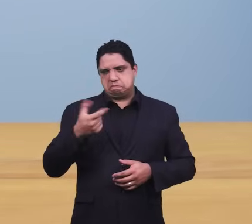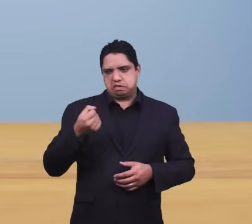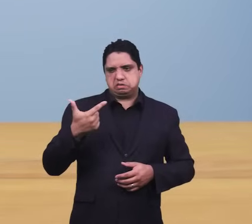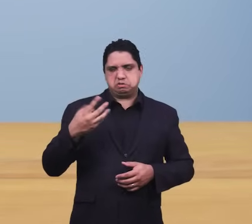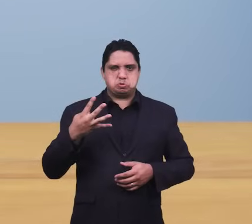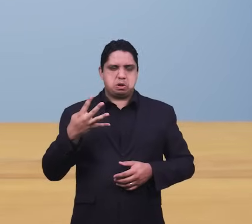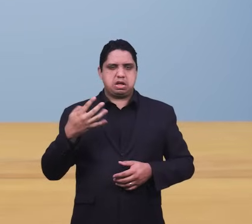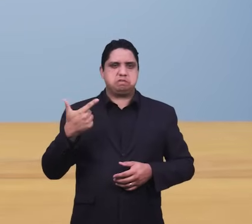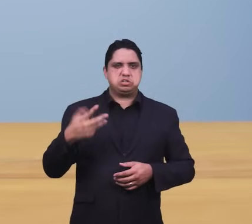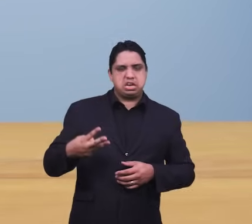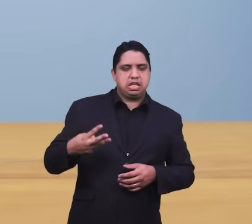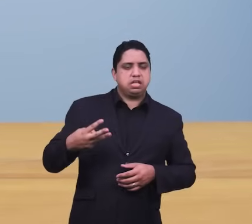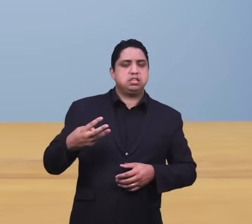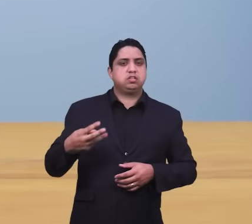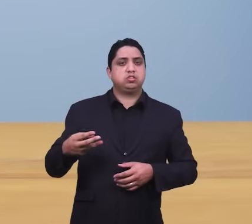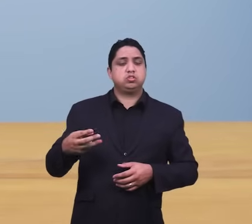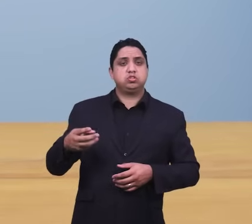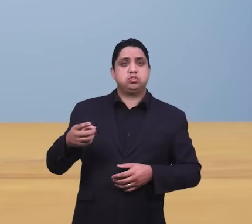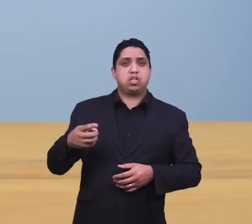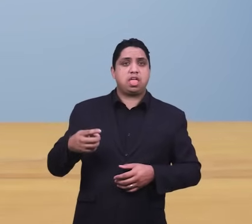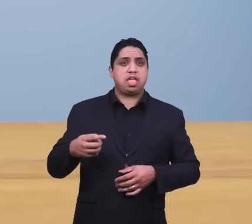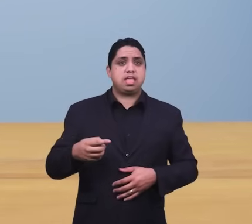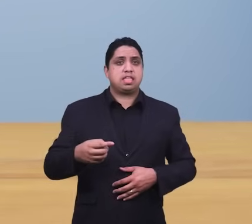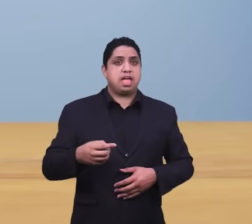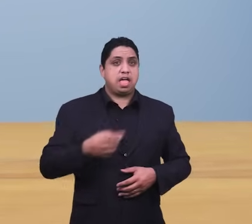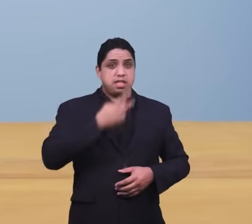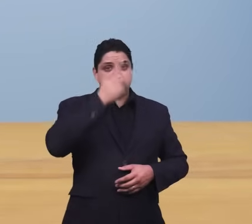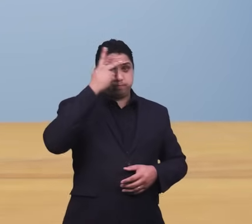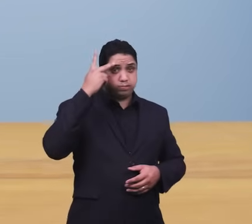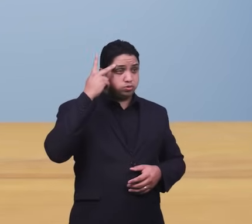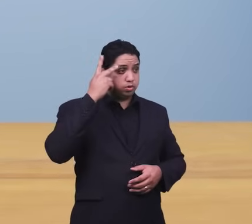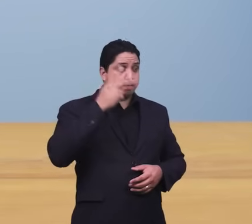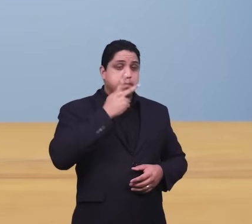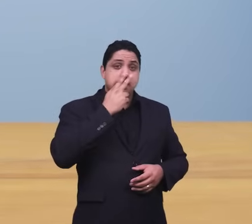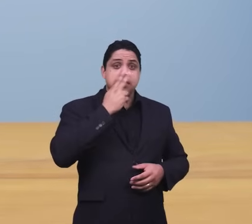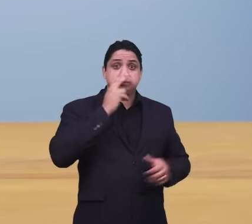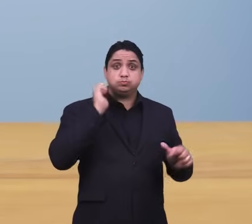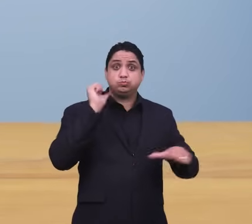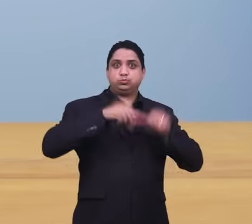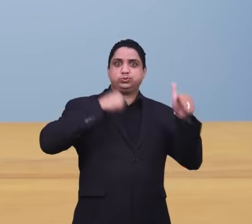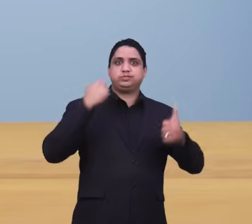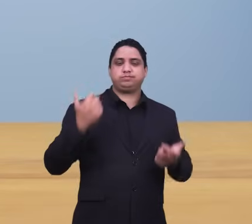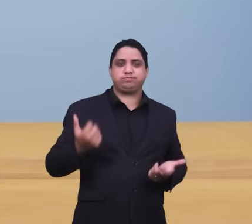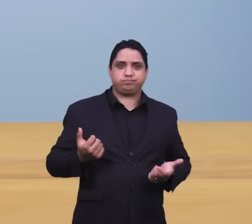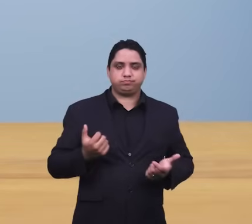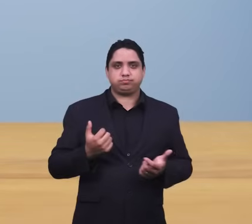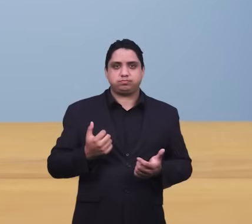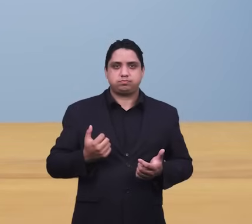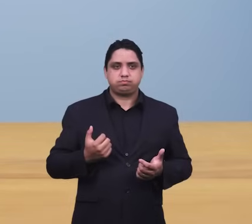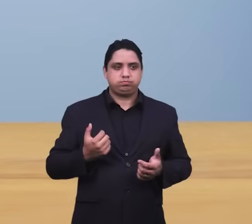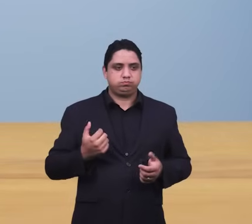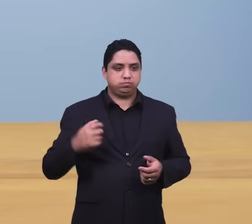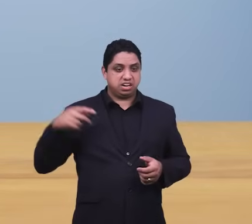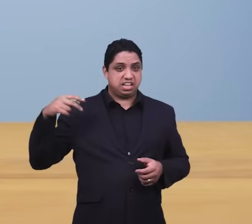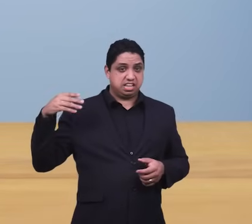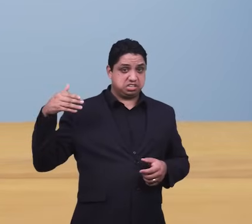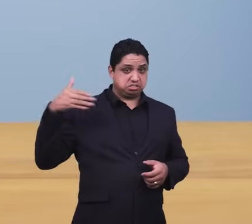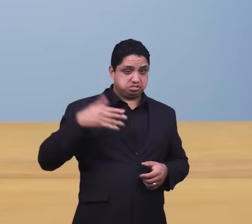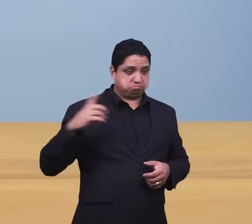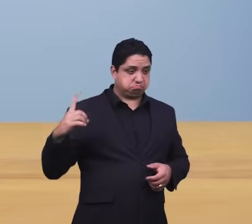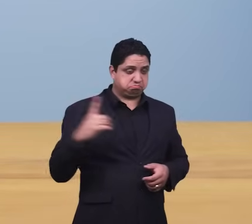anos, quando você faz o diagnóstico, é como se a pessoa virasse outra pessoa. Então ele entra no consultório com